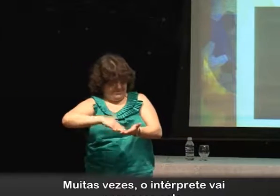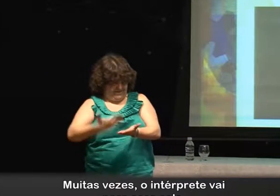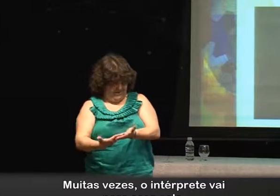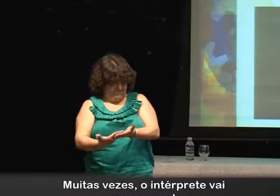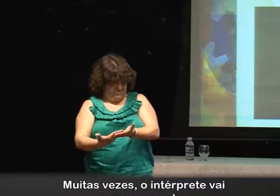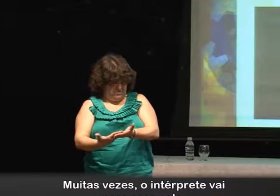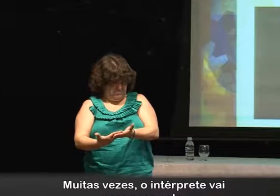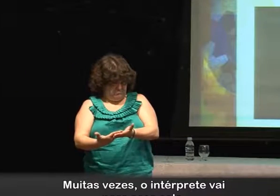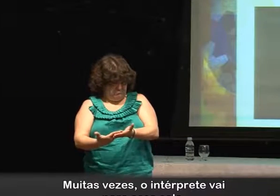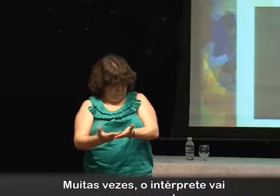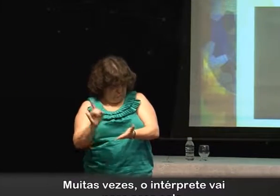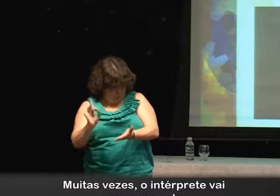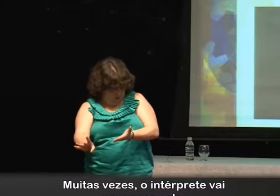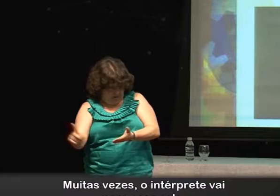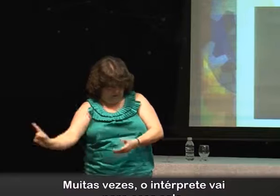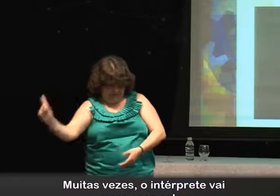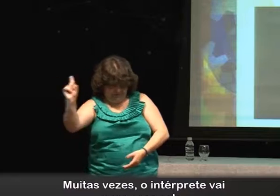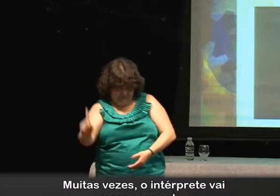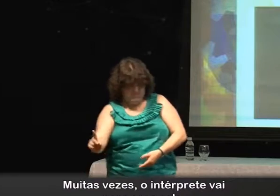Muitas vezes um intérprete vai para essa sala,